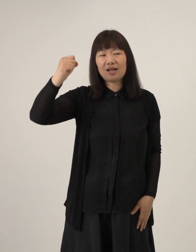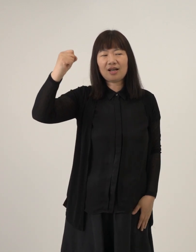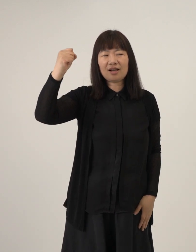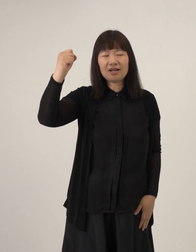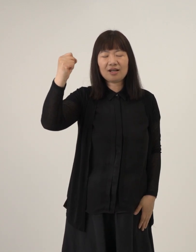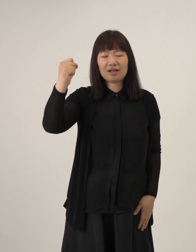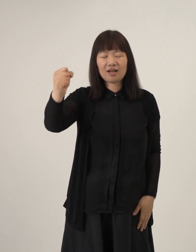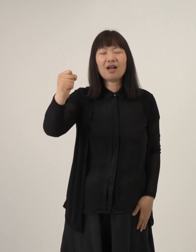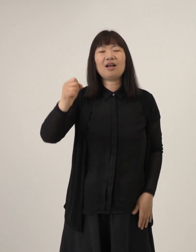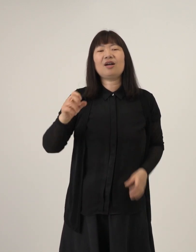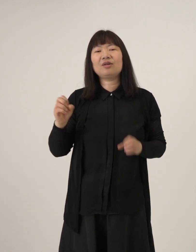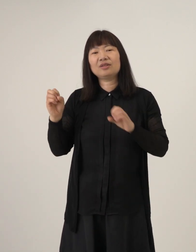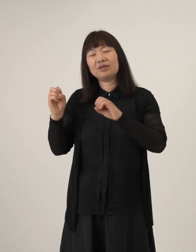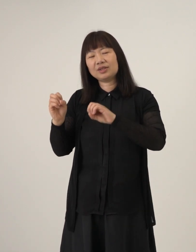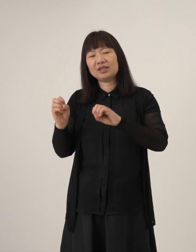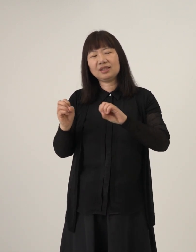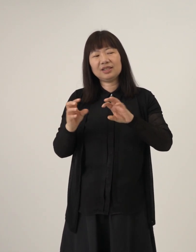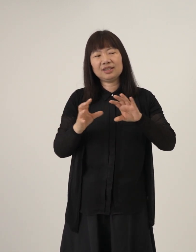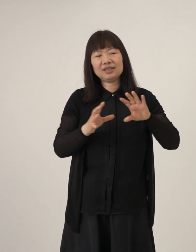고통당하사